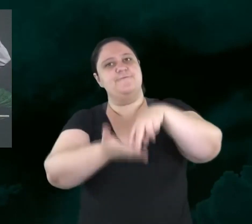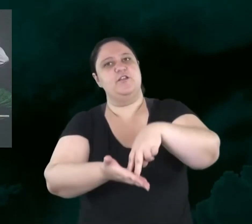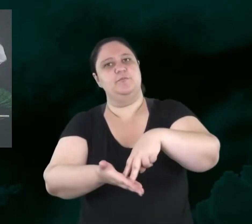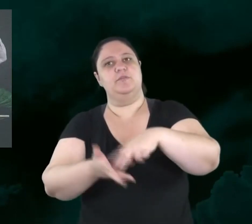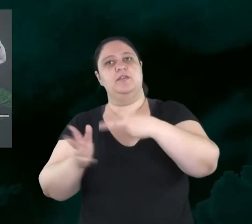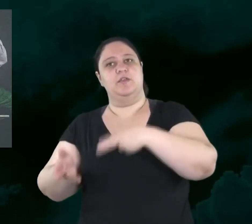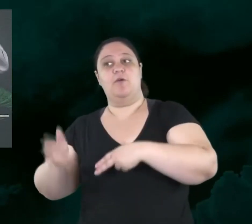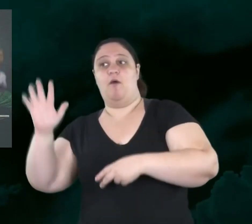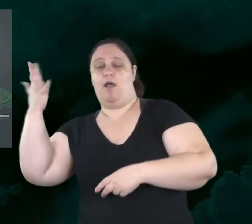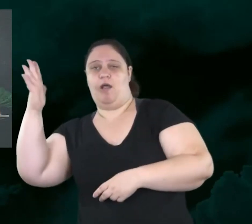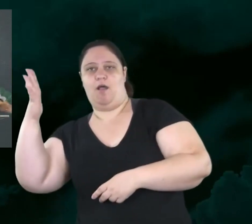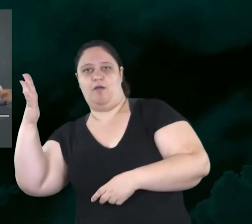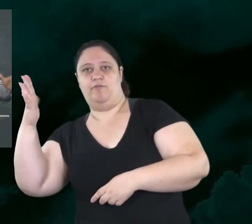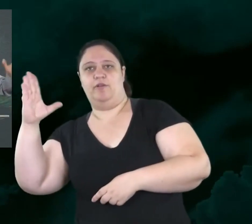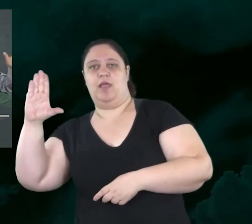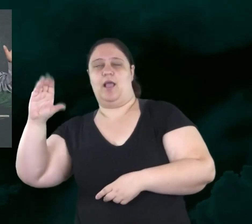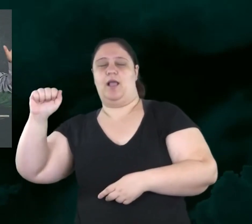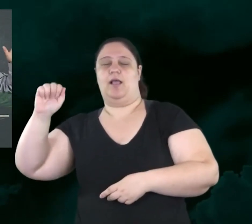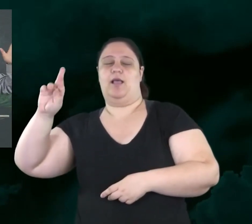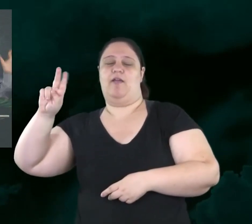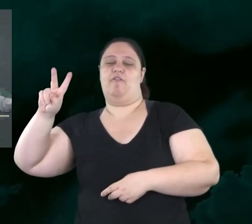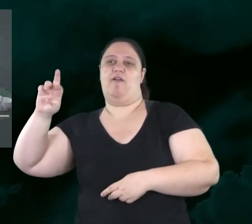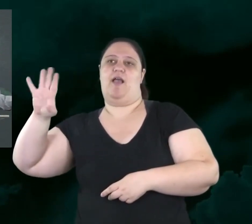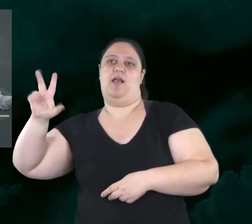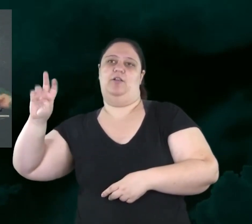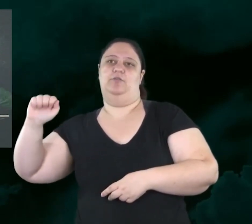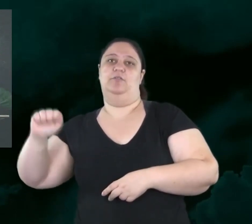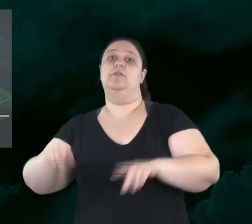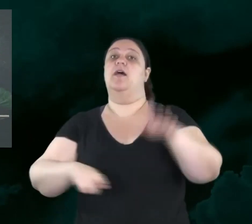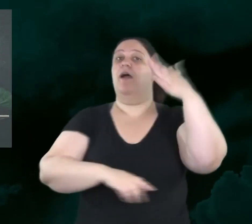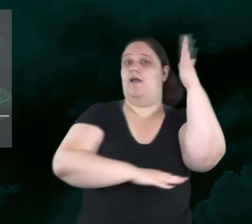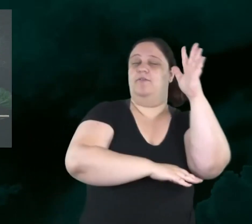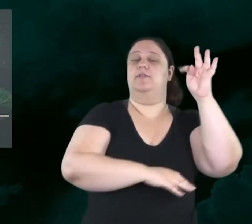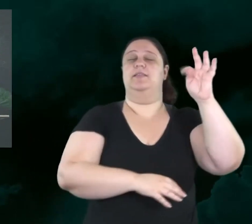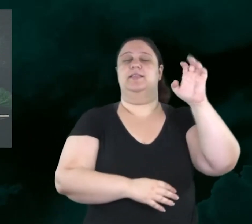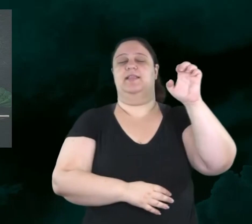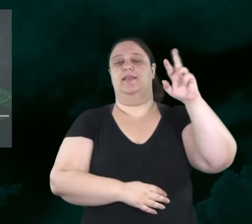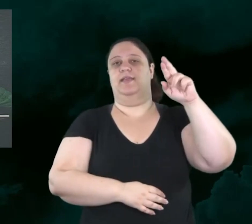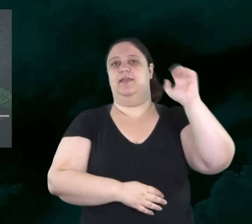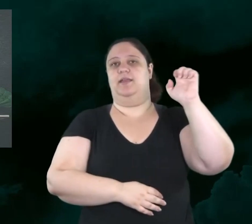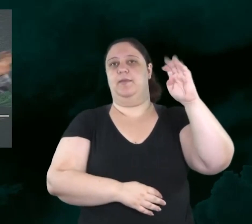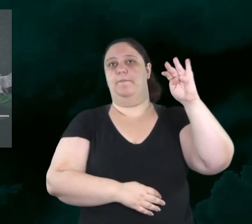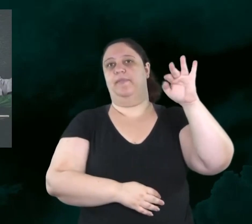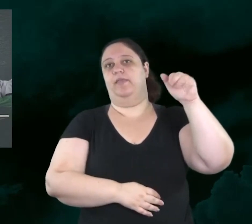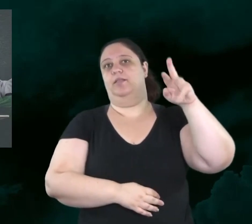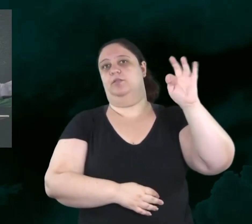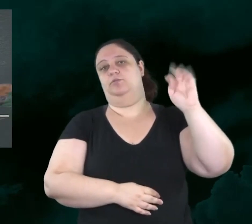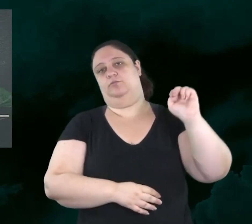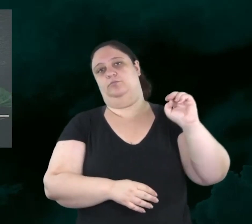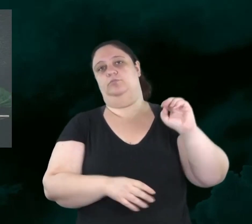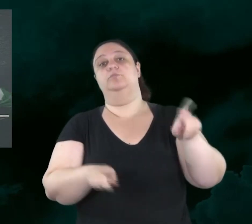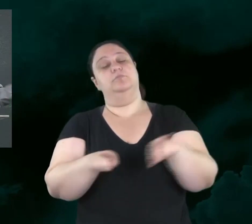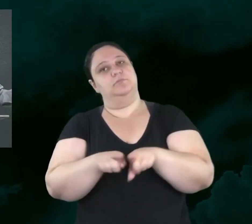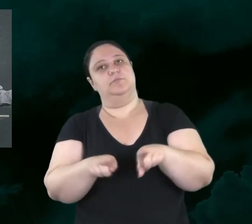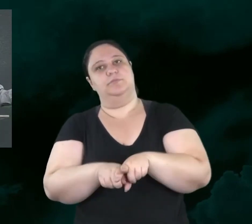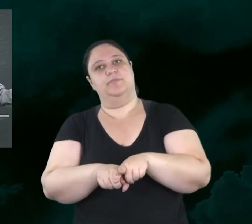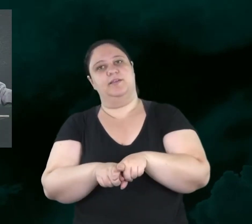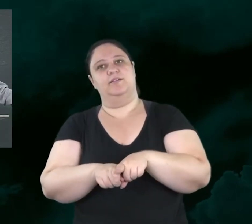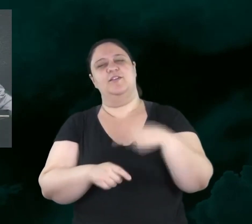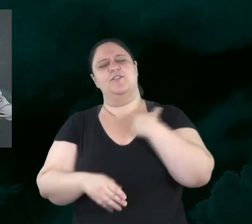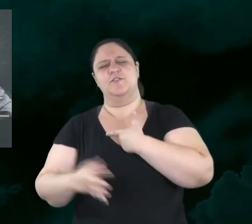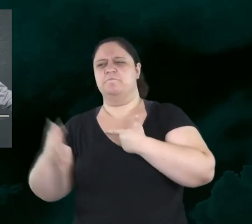como terebinto. Nós vamos estar frondosos e vamos espalhar o perfume de Cristo para todas as